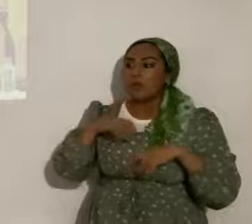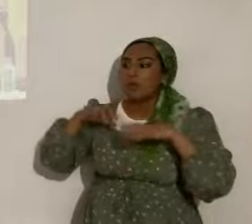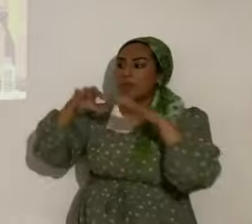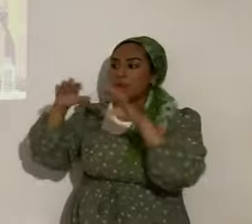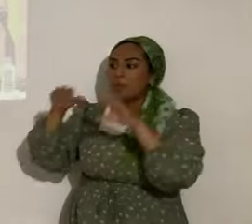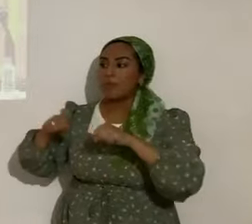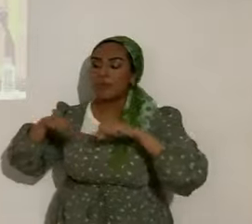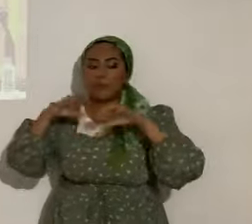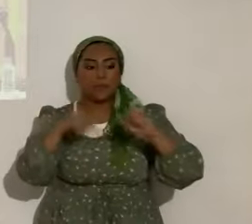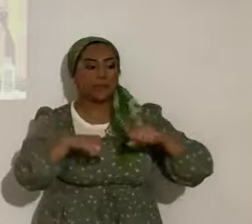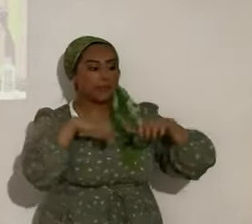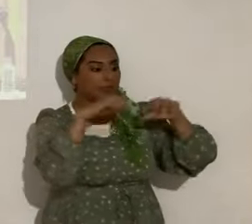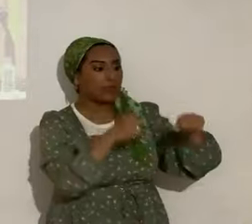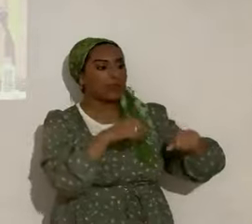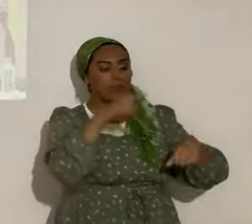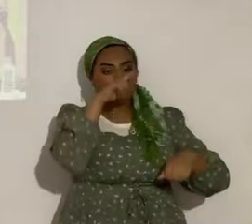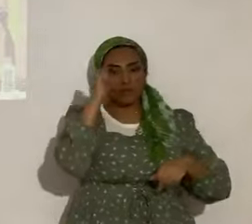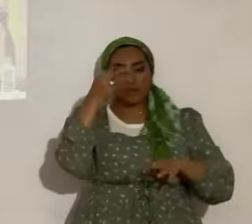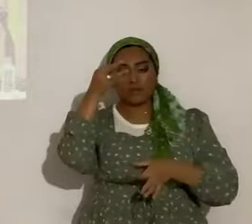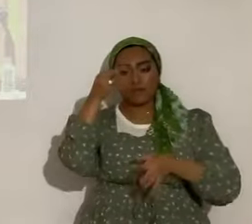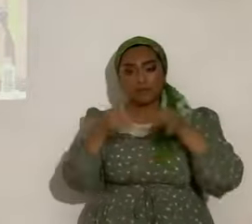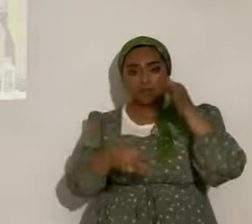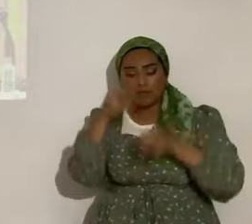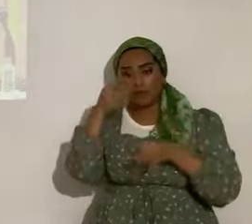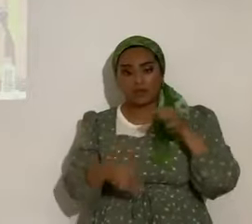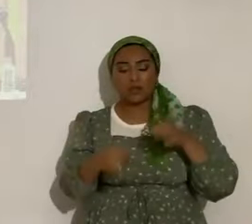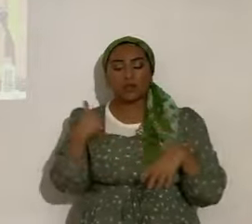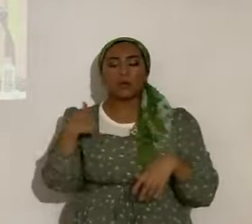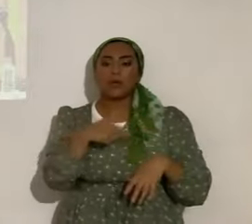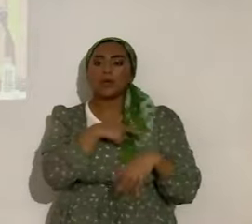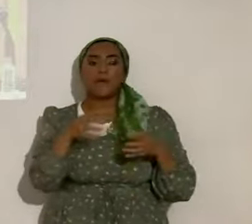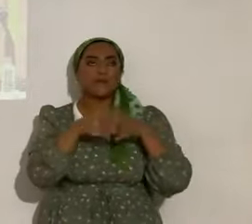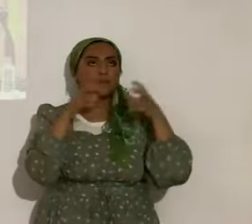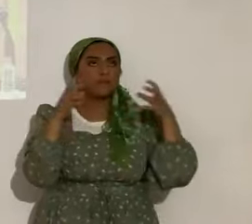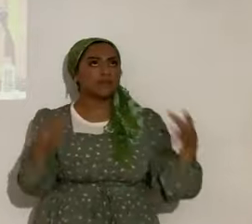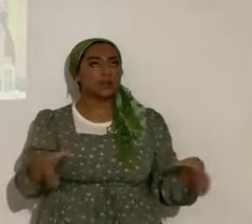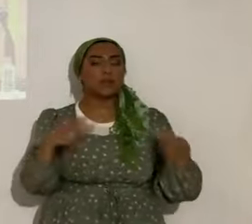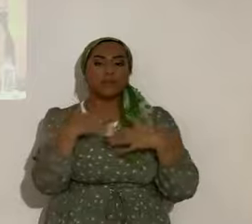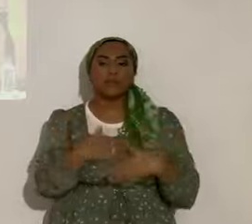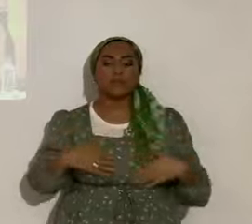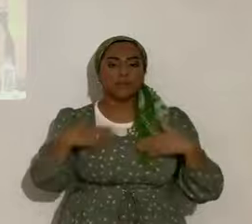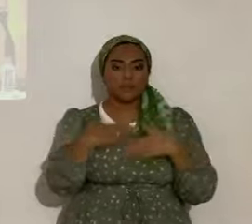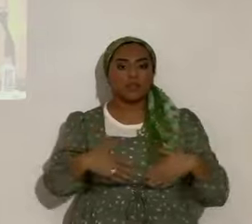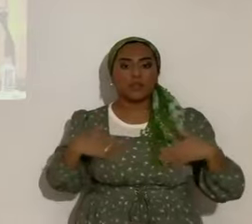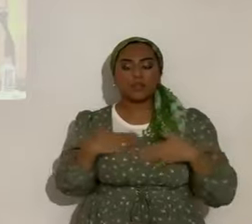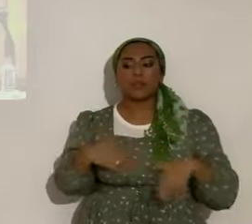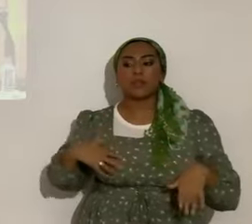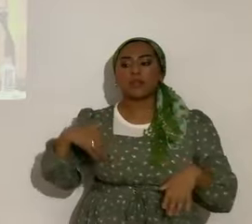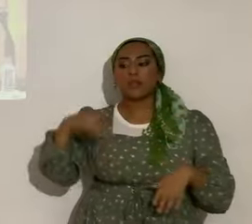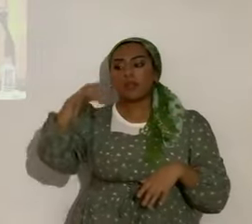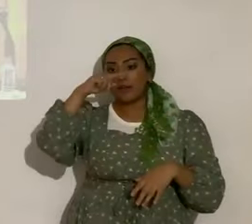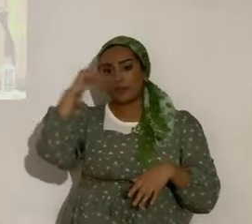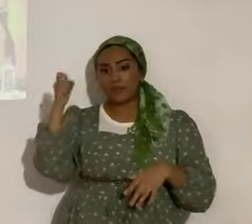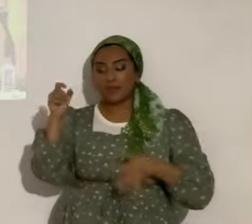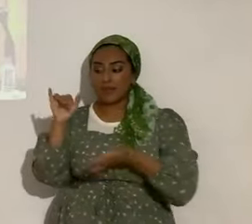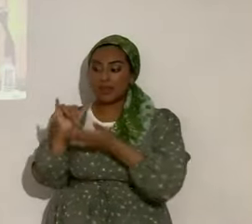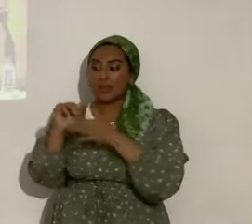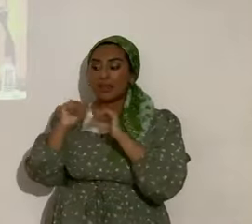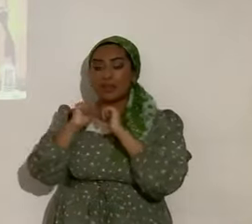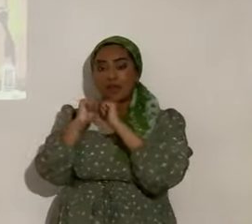a causa de la justicia somos muy dichosos, porque de esa